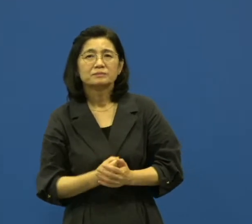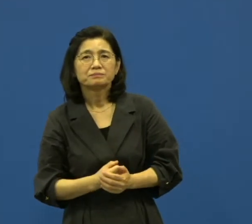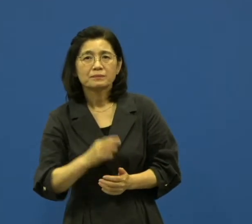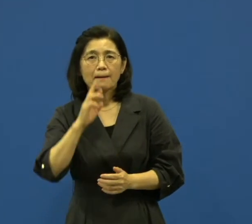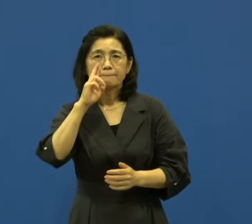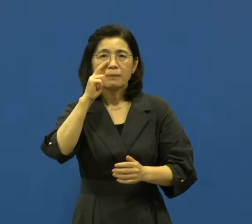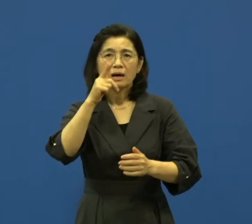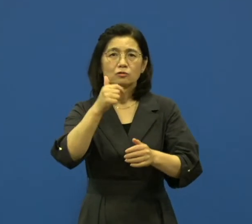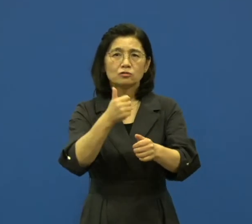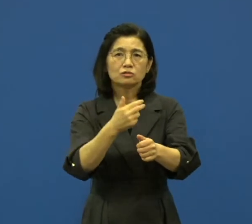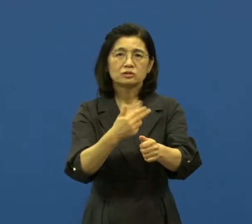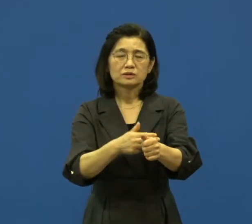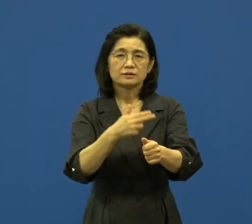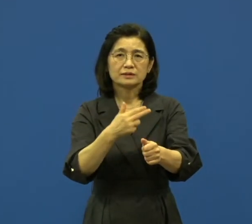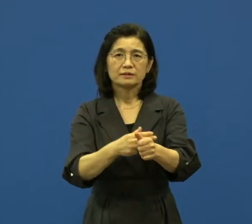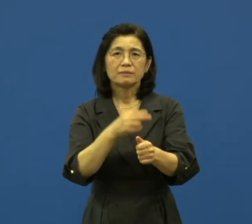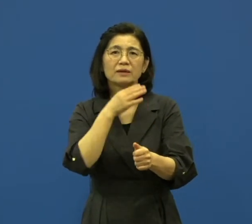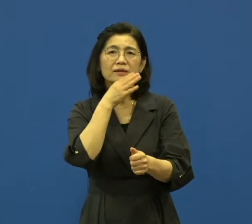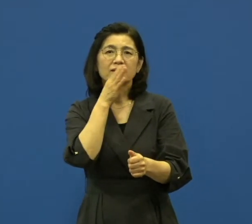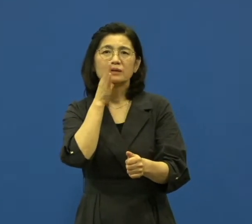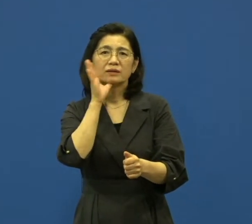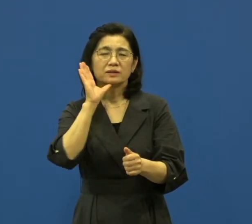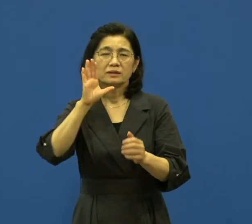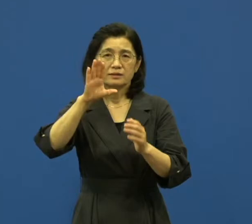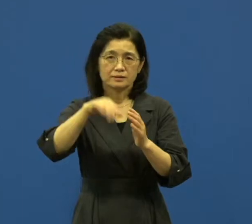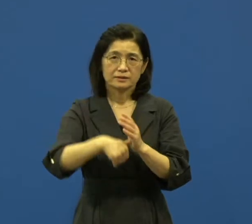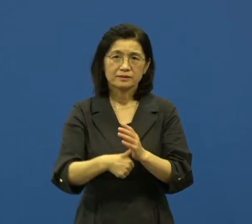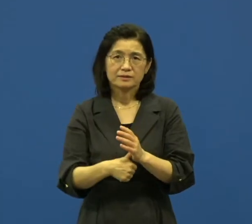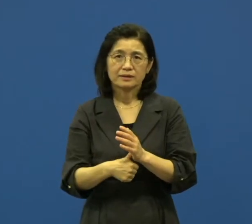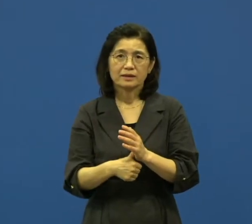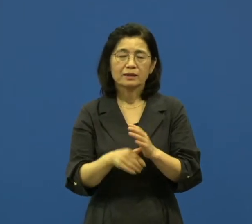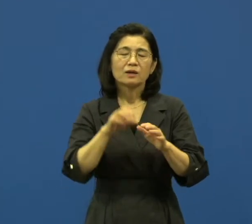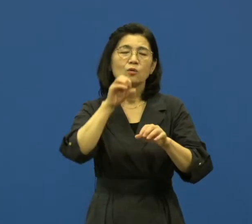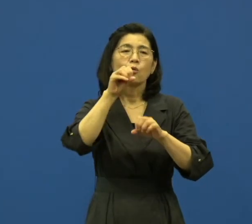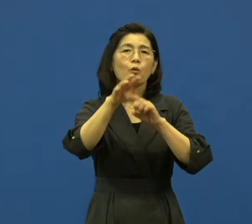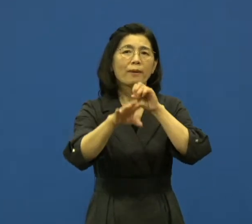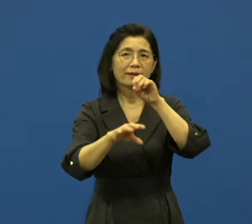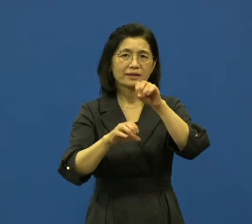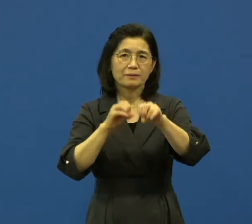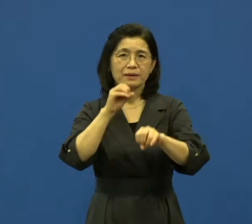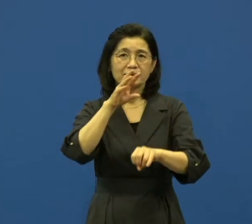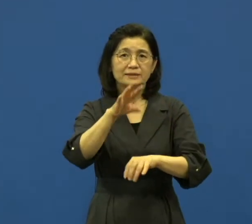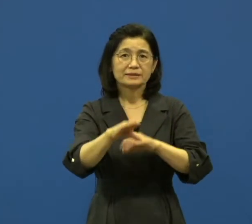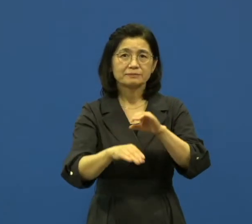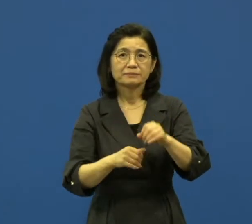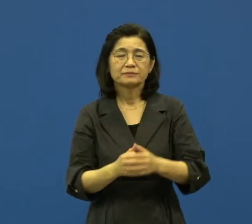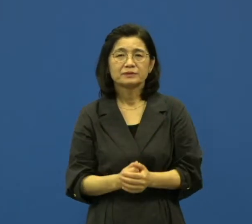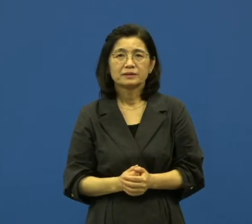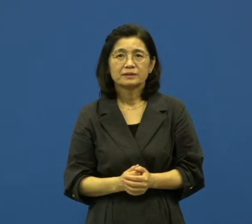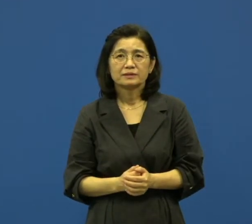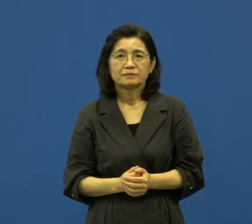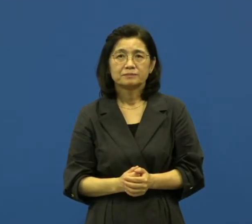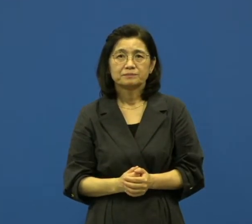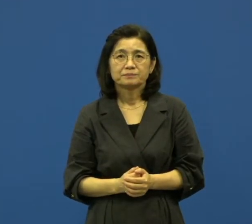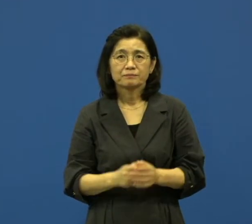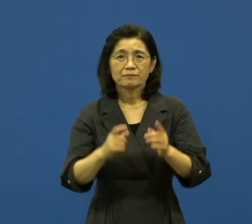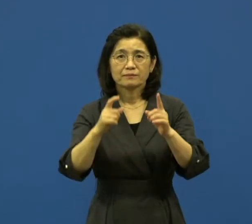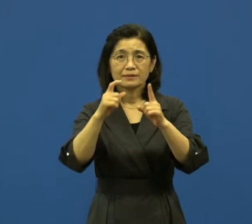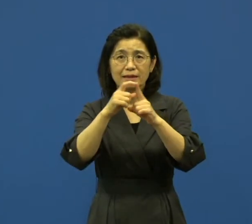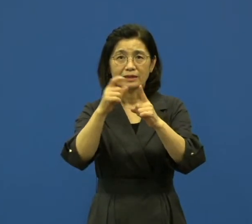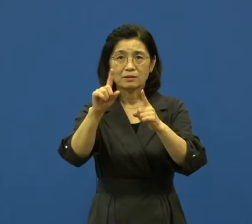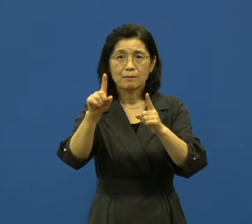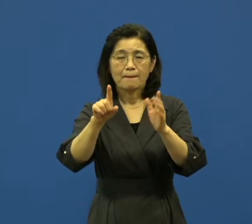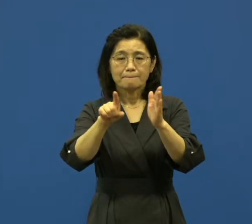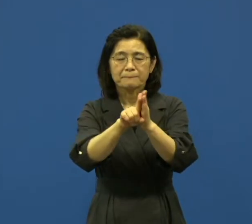바울의 노년의 그 인생의 마지막 순간에 그의 고백이잖아요. 여기에 우리의 눈에 들어오는 한 단어가 뭘까요?